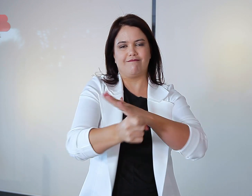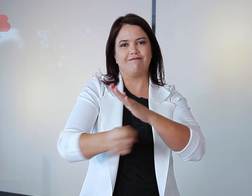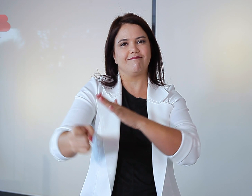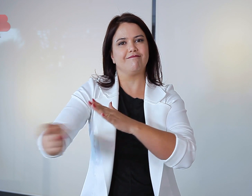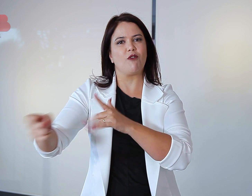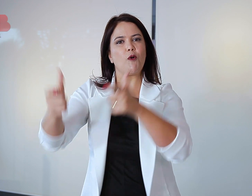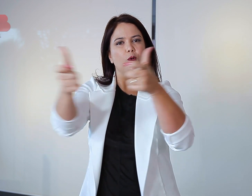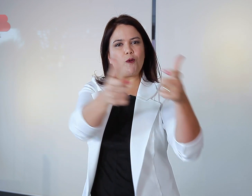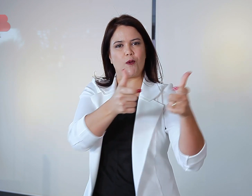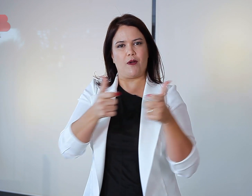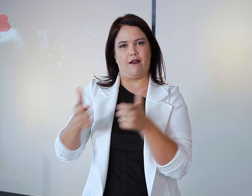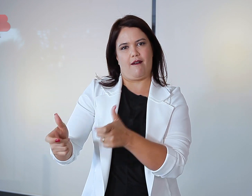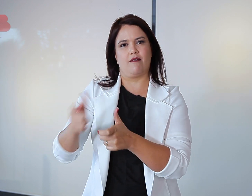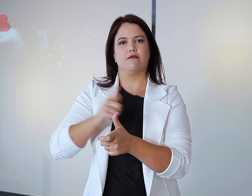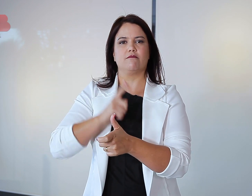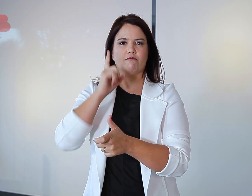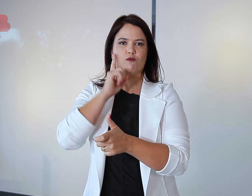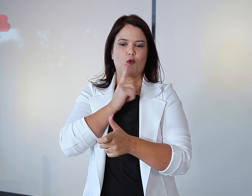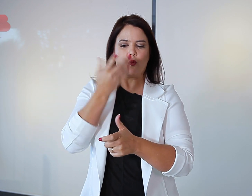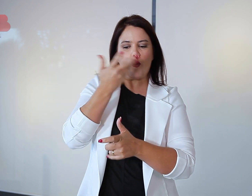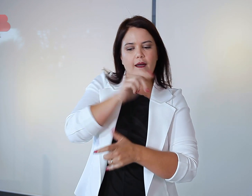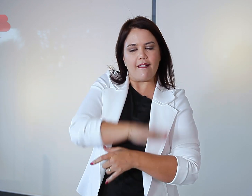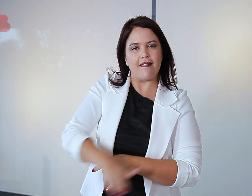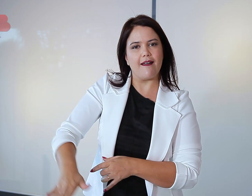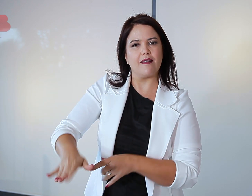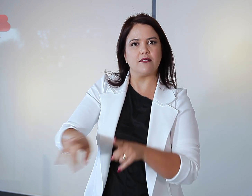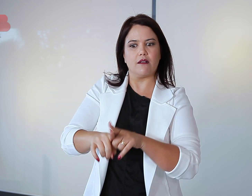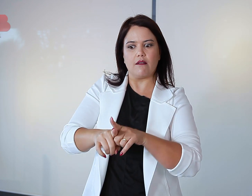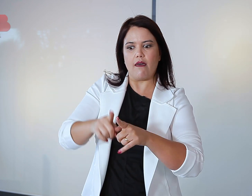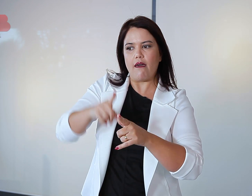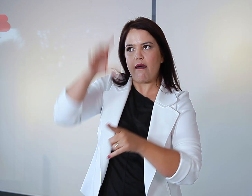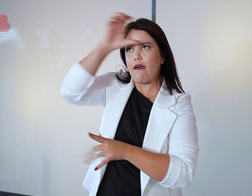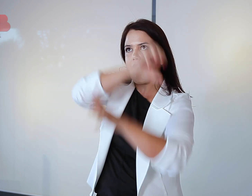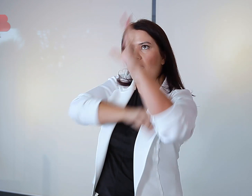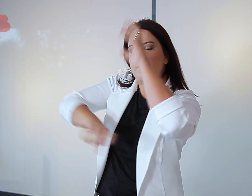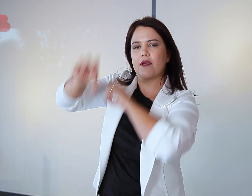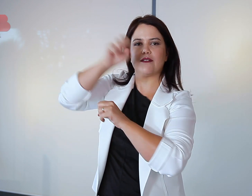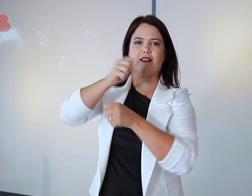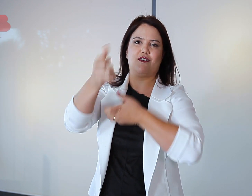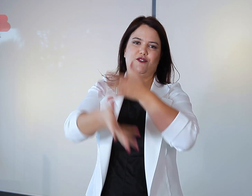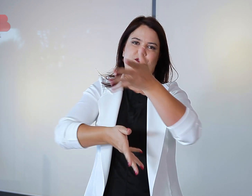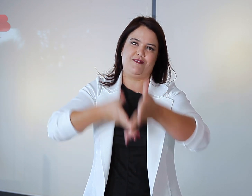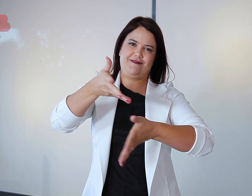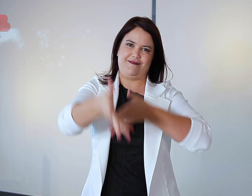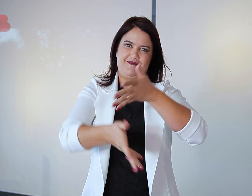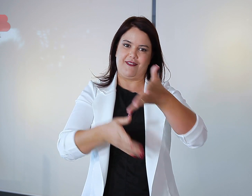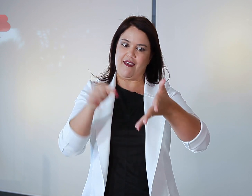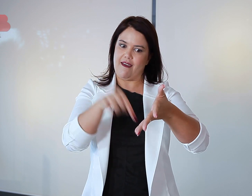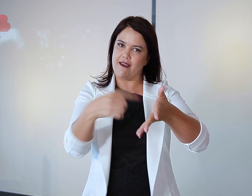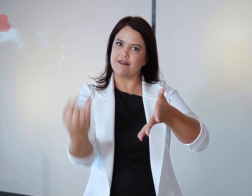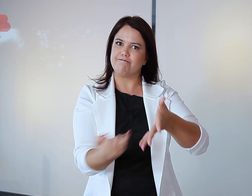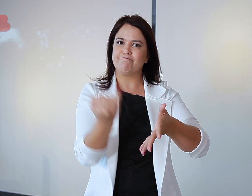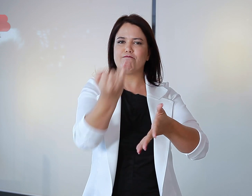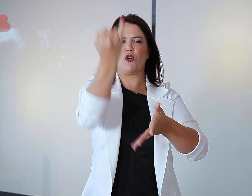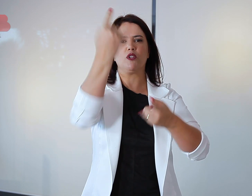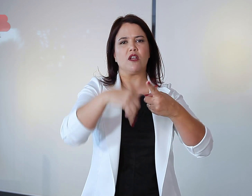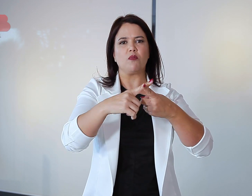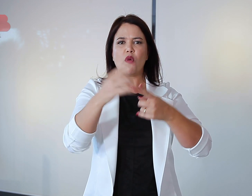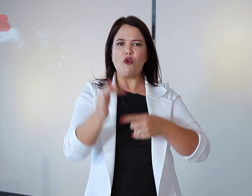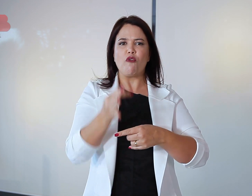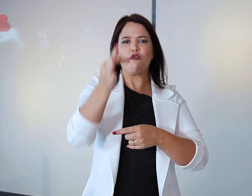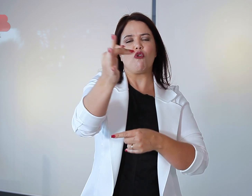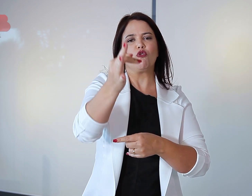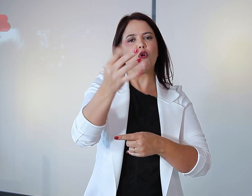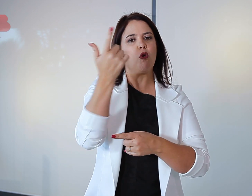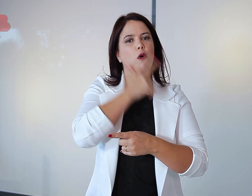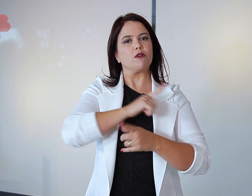a ter o seu local de trabalho no ensino de crianças surdas, para que essas crianças aprendam a língua de sinais, que é a sua língua